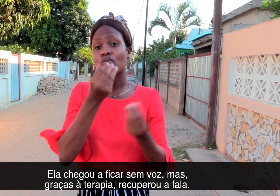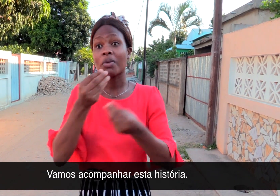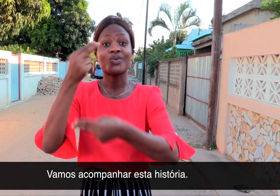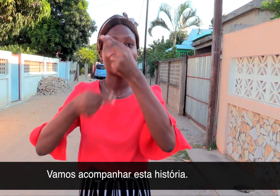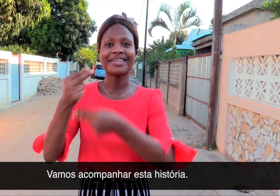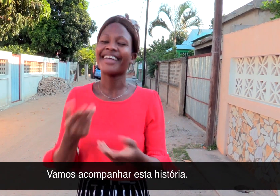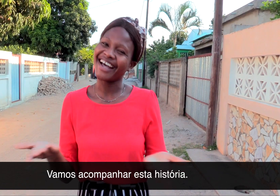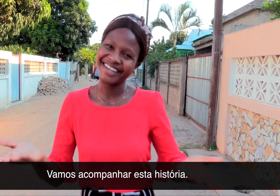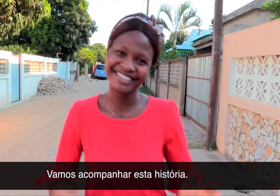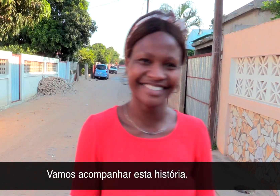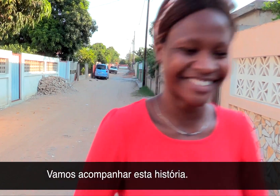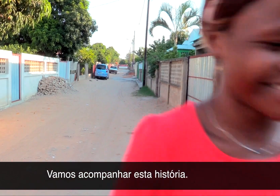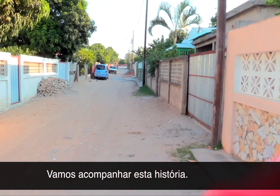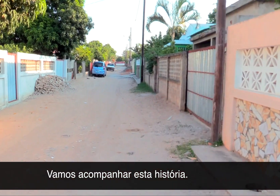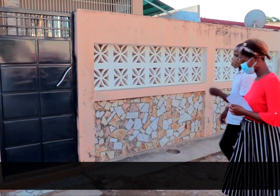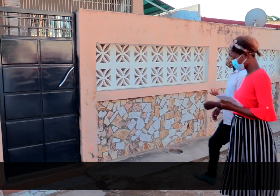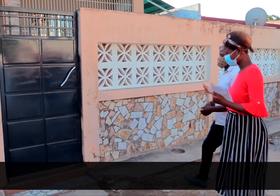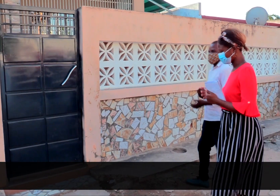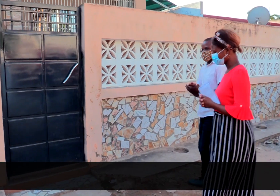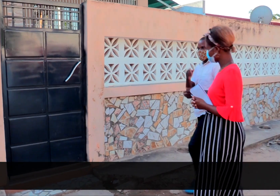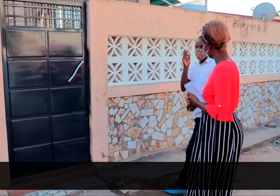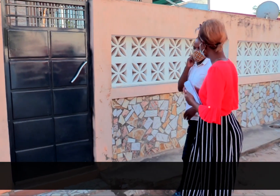a fala. Vamos acompanhar esta história.